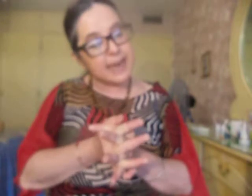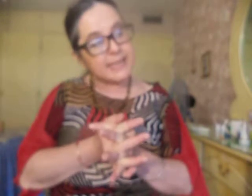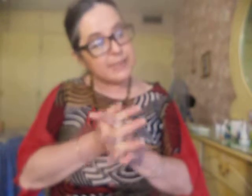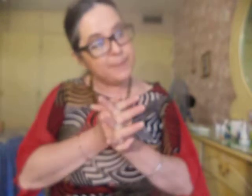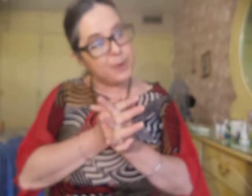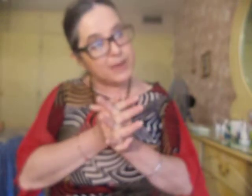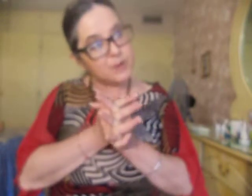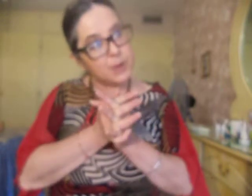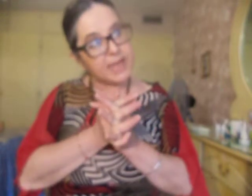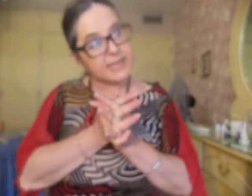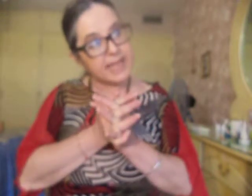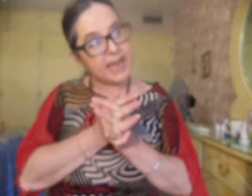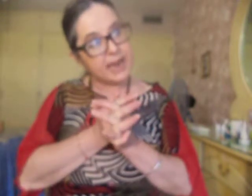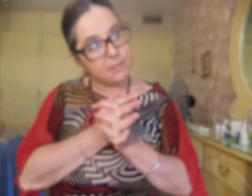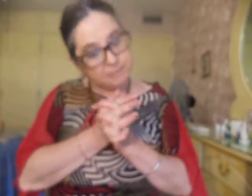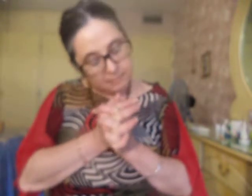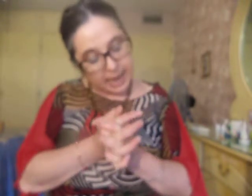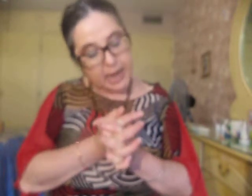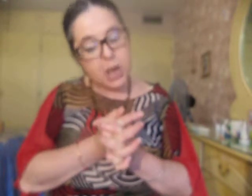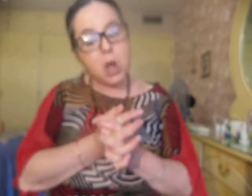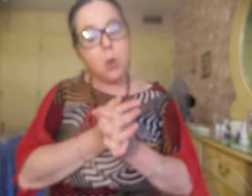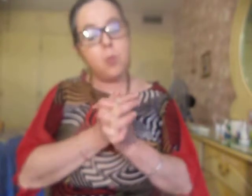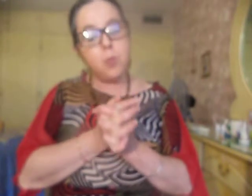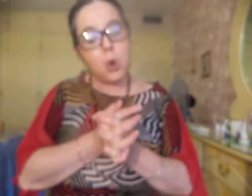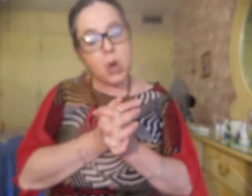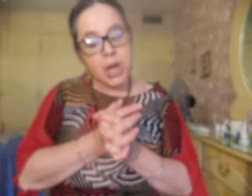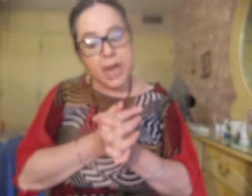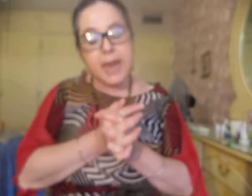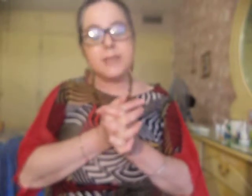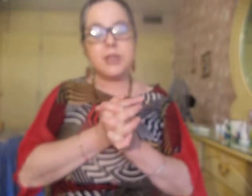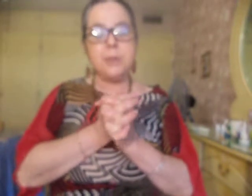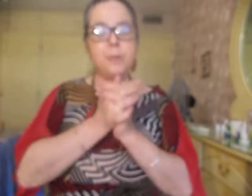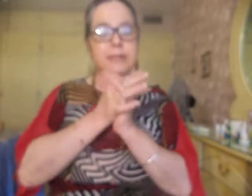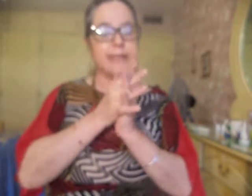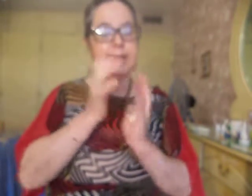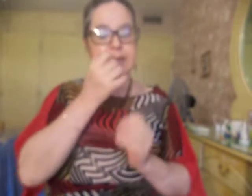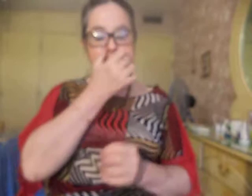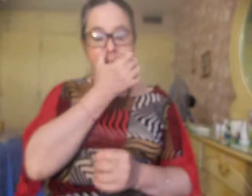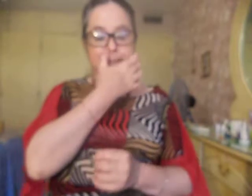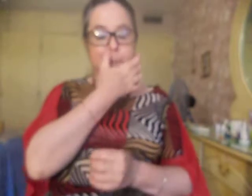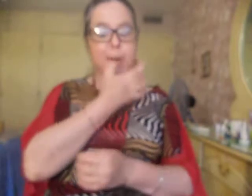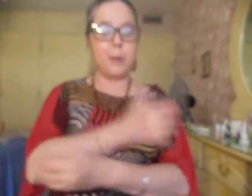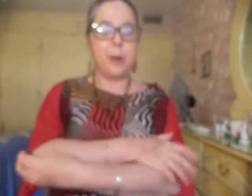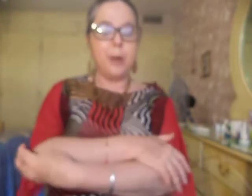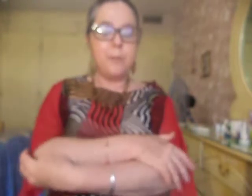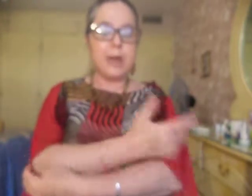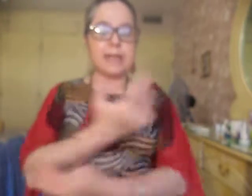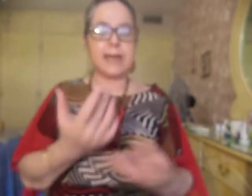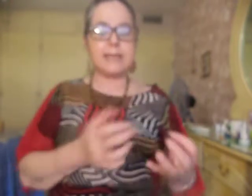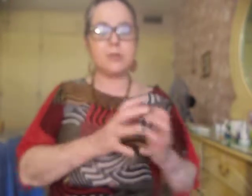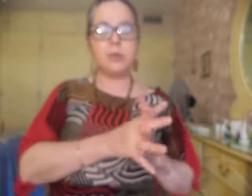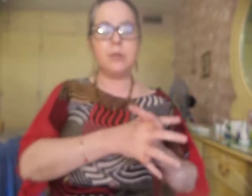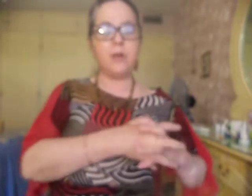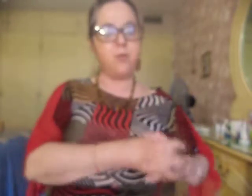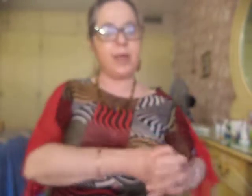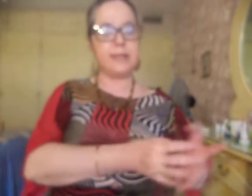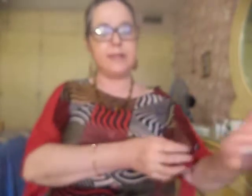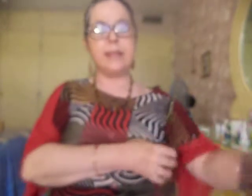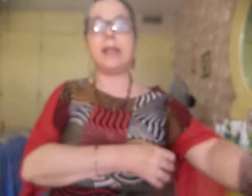grasas, pero eso está mal. ¿Por qué son importantes las grasas? Bueno, pues las grasas son una fuente de